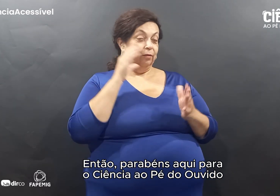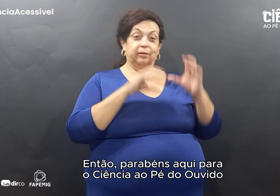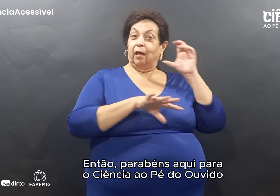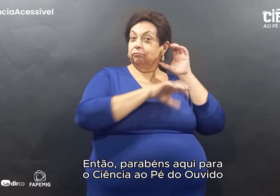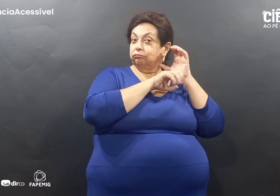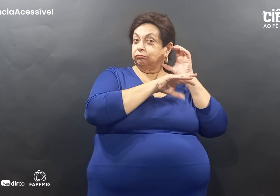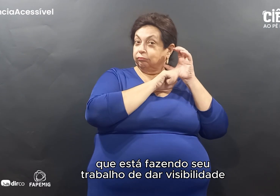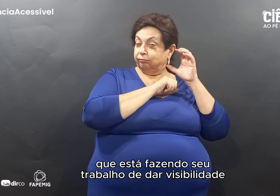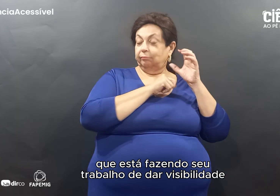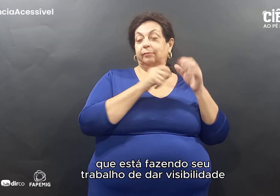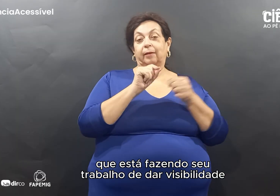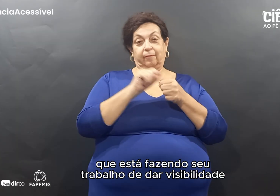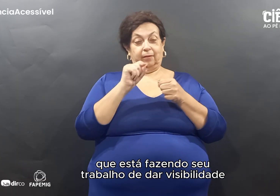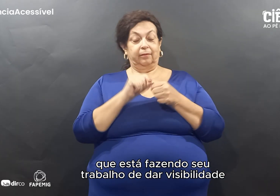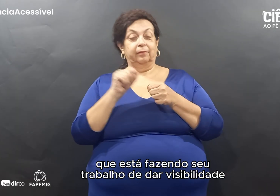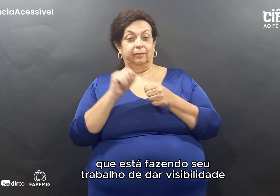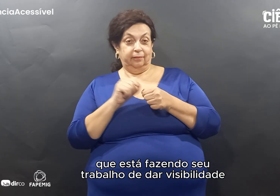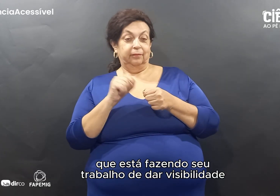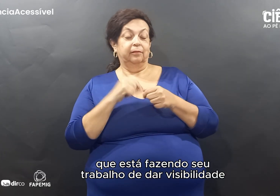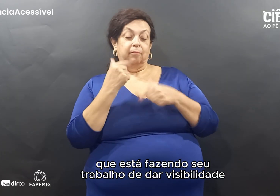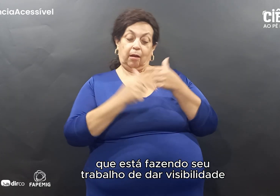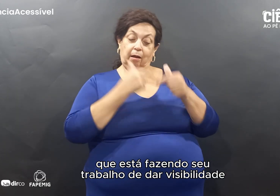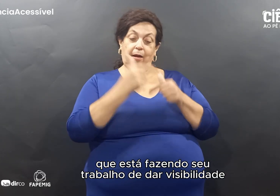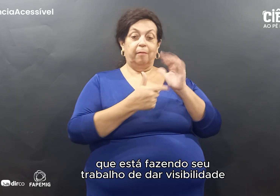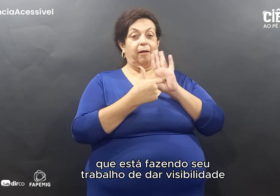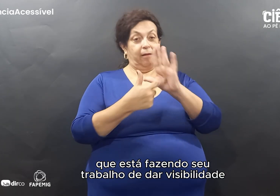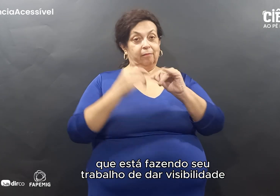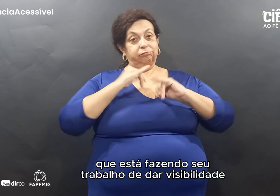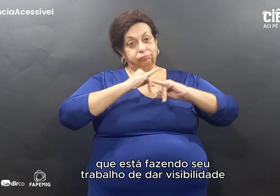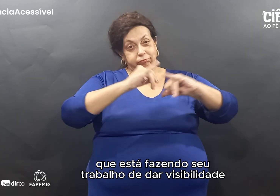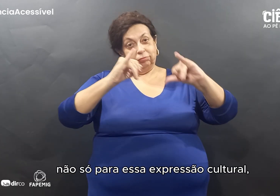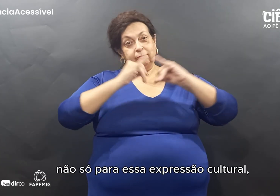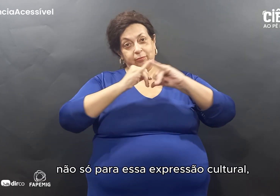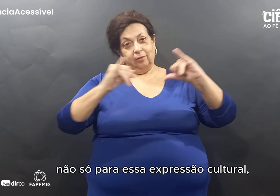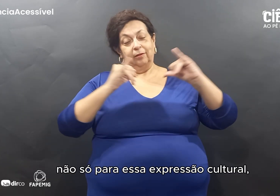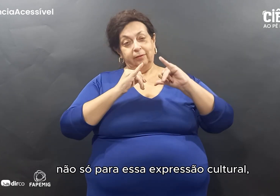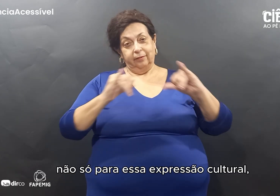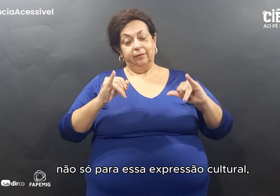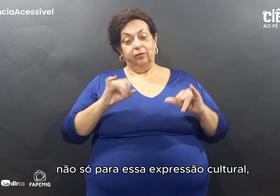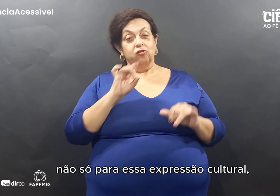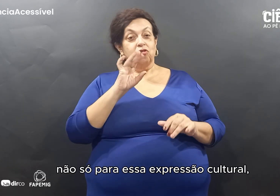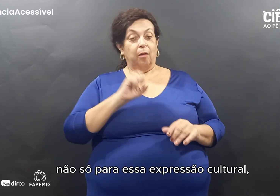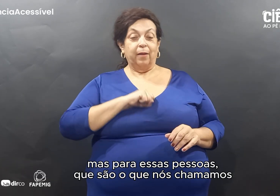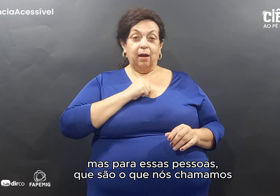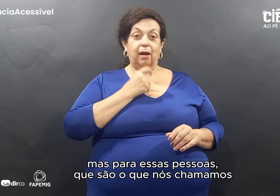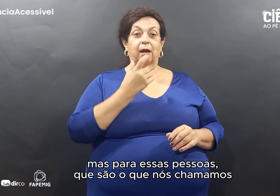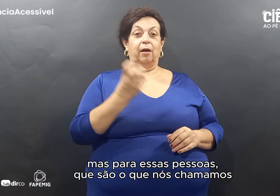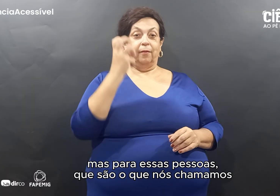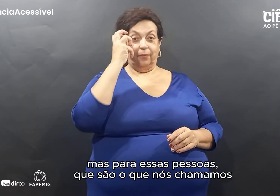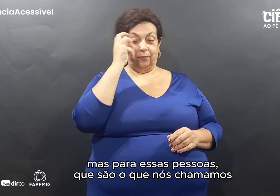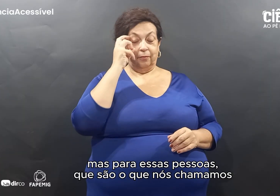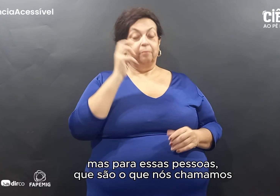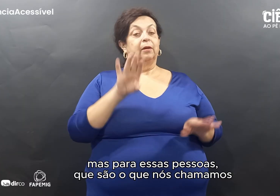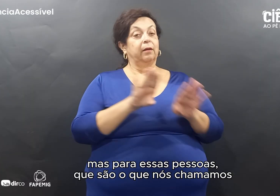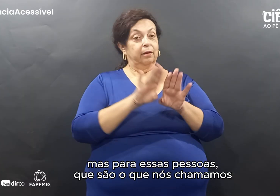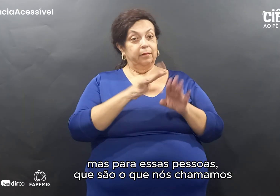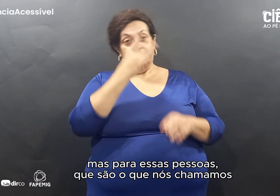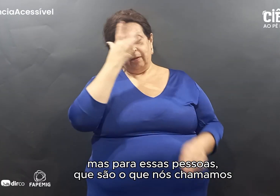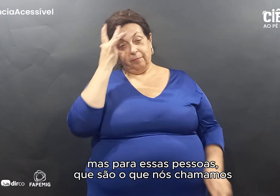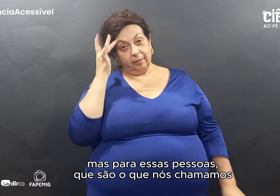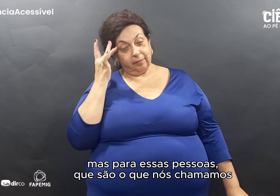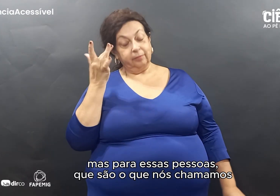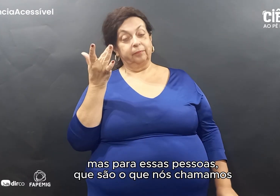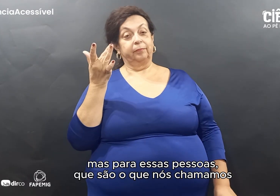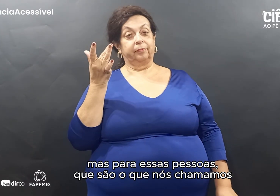Pé do Ouvido, que está fazendo seu trabalho de dar visibilidade, não só para essa expressão cultural, mas para essas pessoas